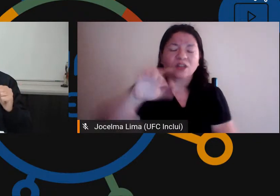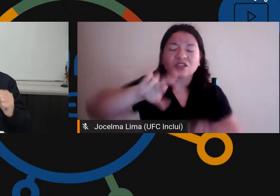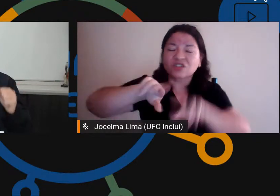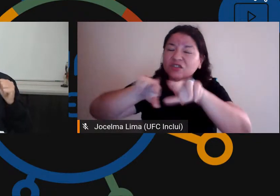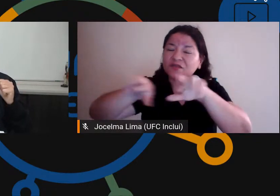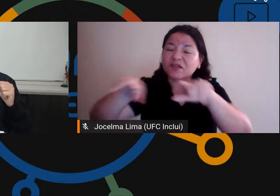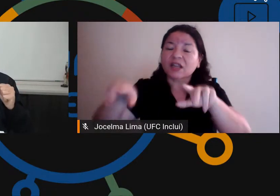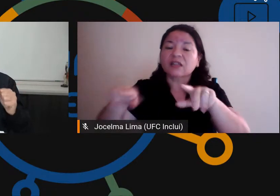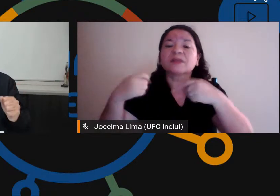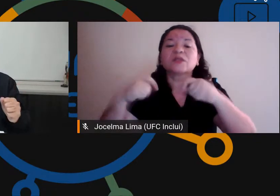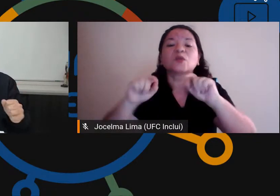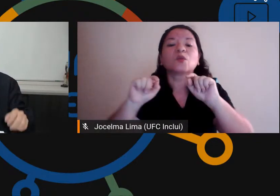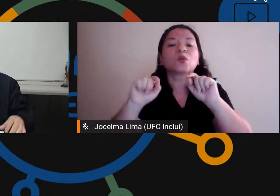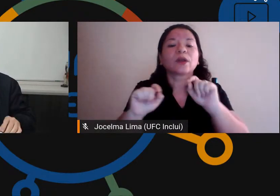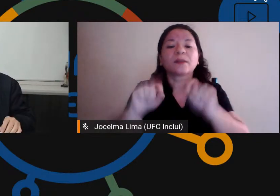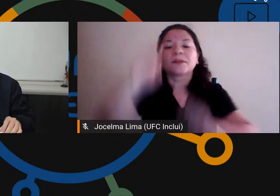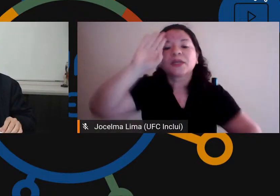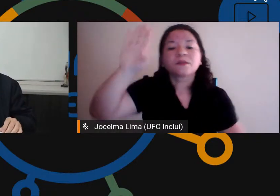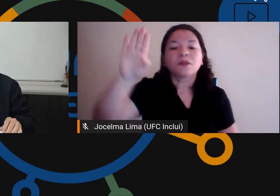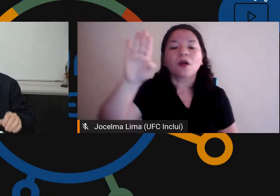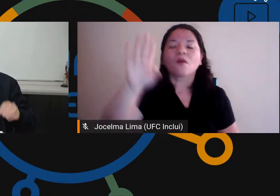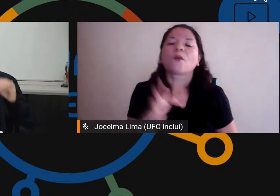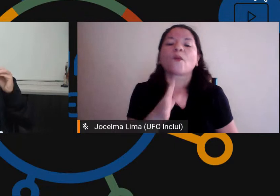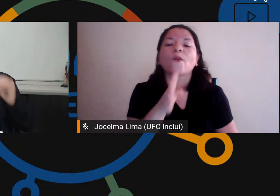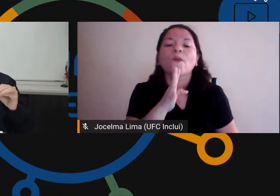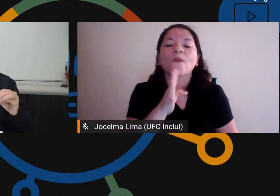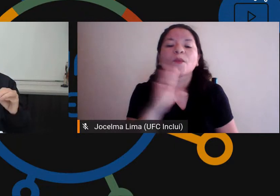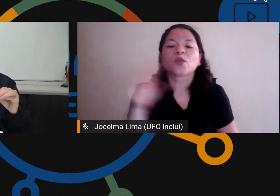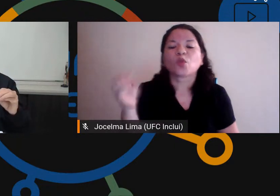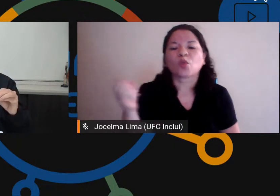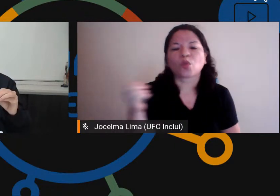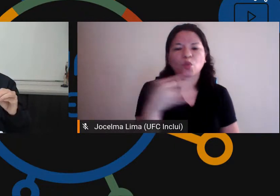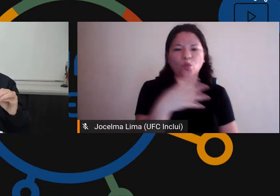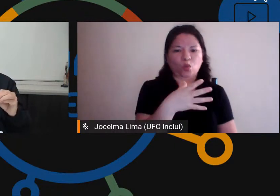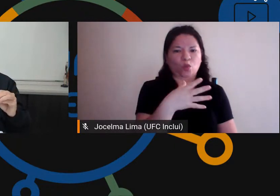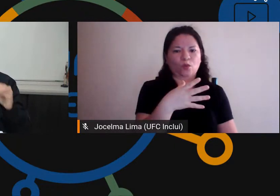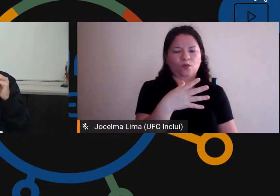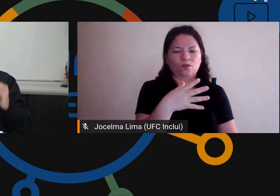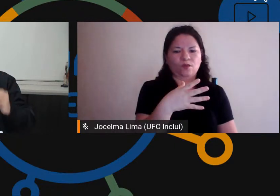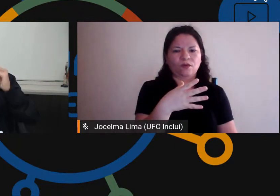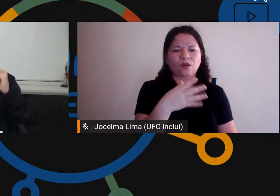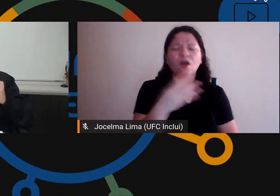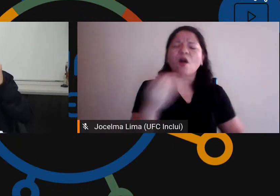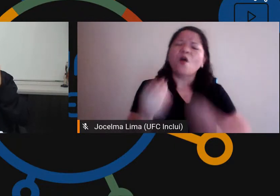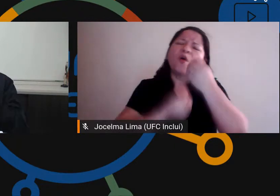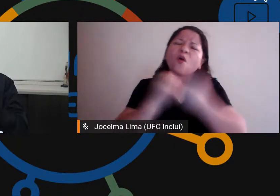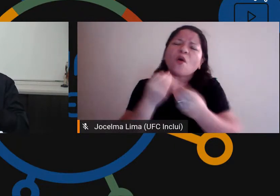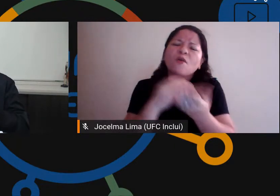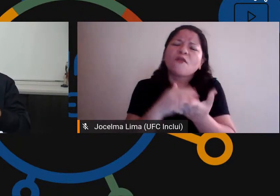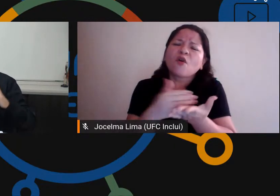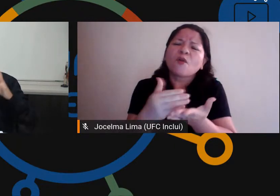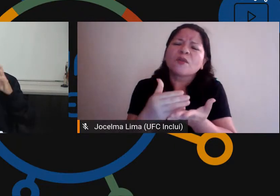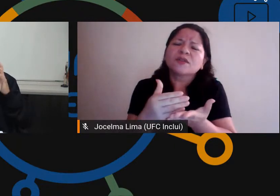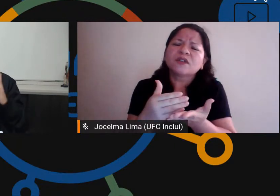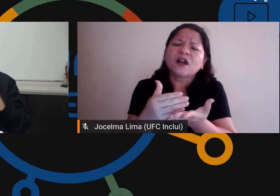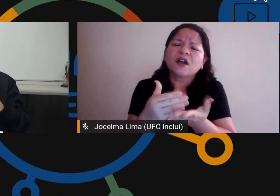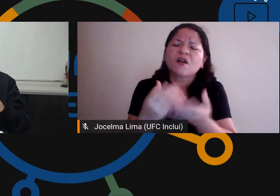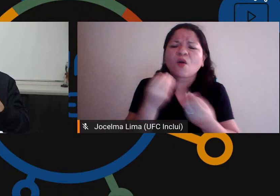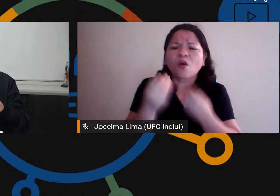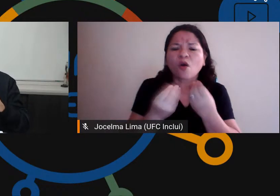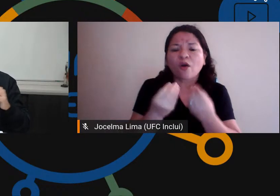que trazer conhecimento novo, ok? Quando iniciar? Não inicie o texto antes